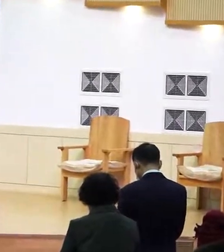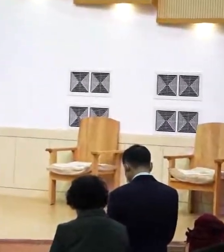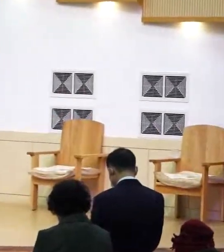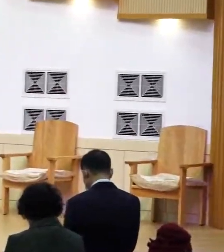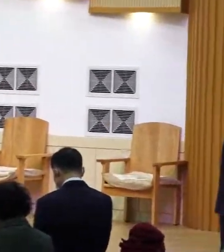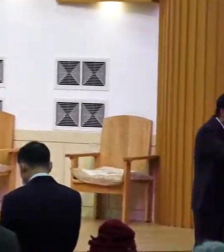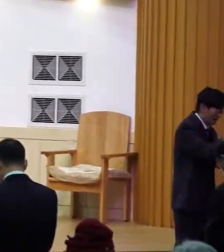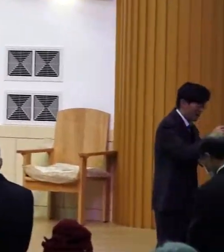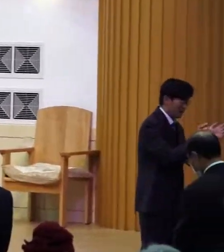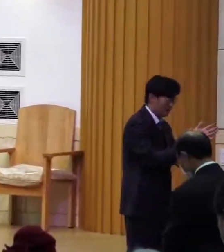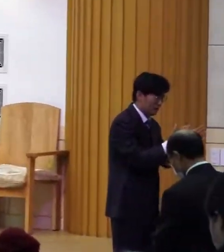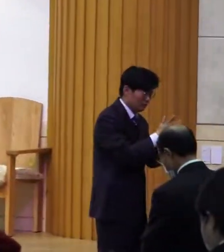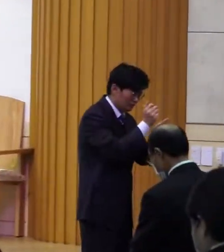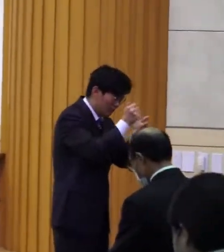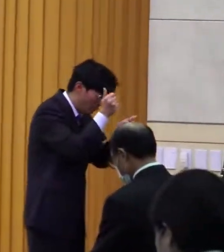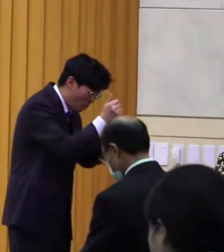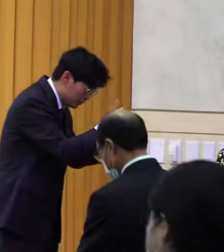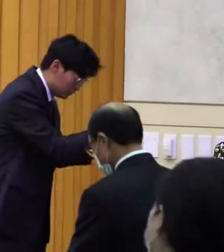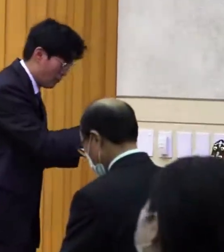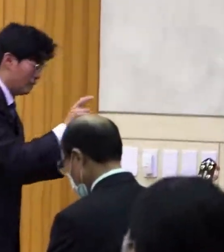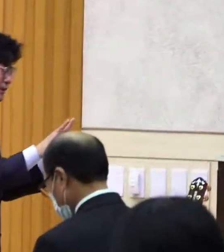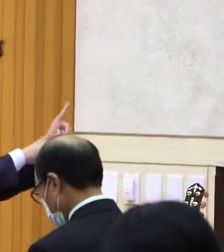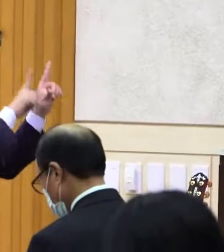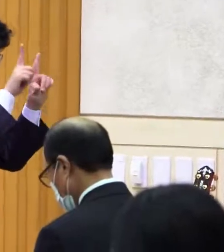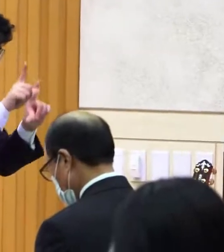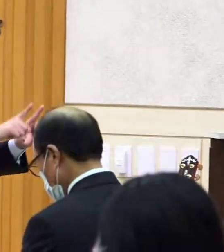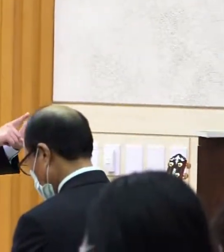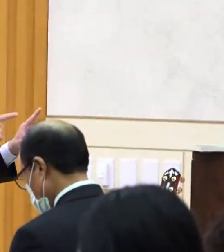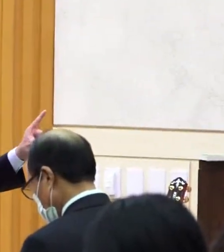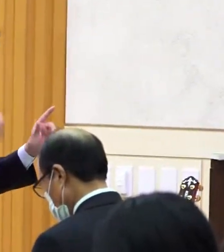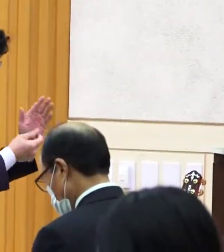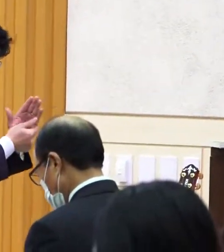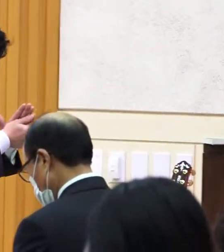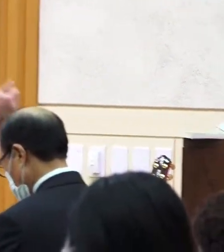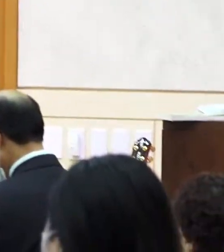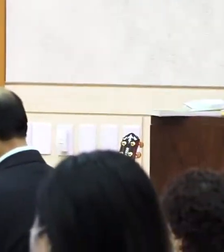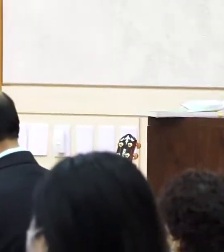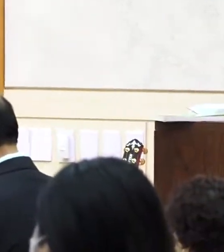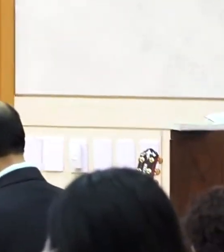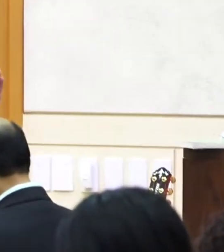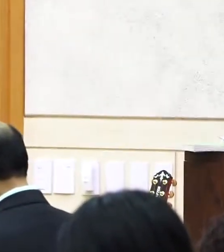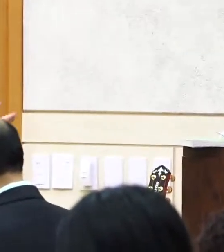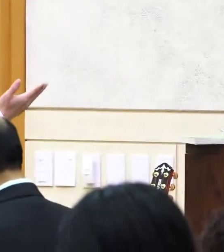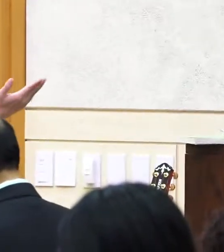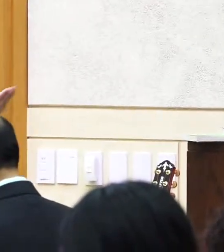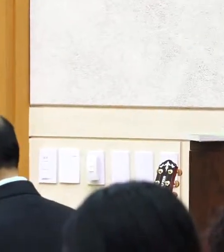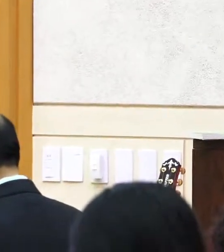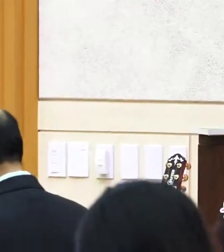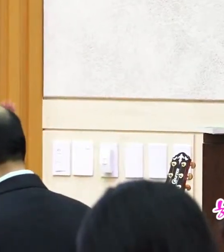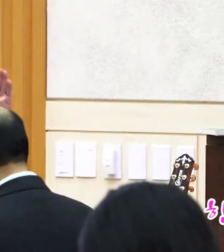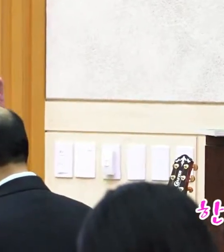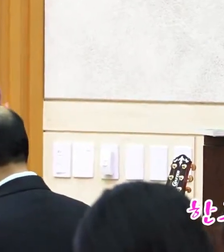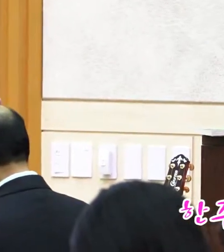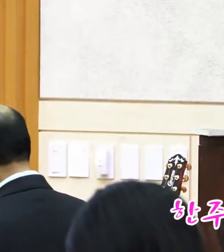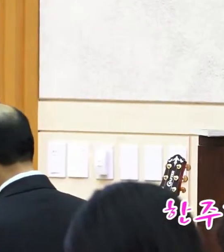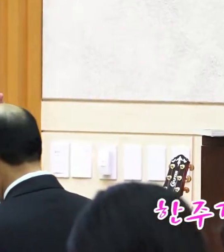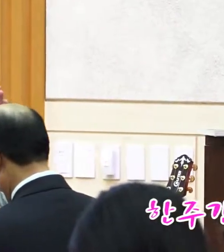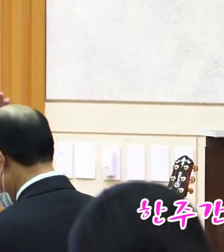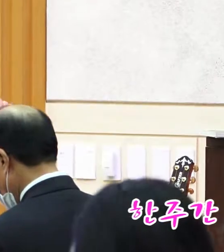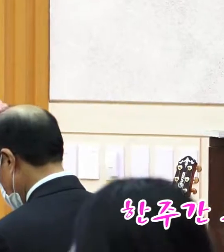마음속에 예수님을 모시고 살아가기를 소망하는 영천대의 모든 가족들과 그 가정과 이